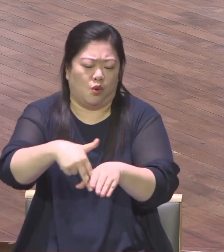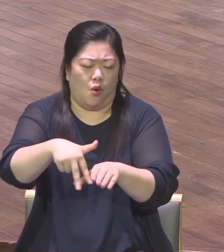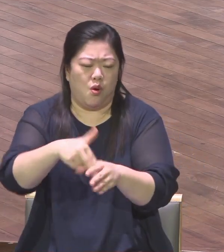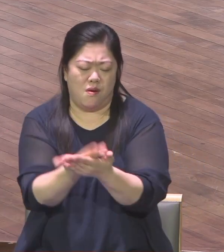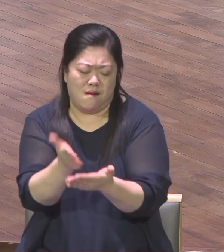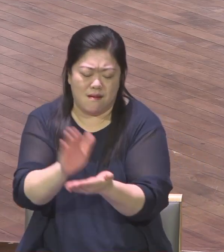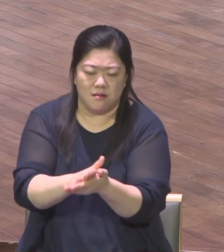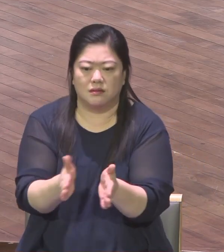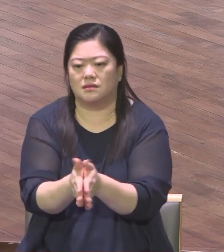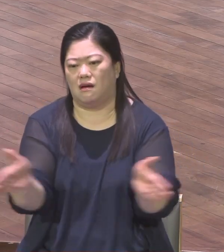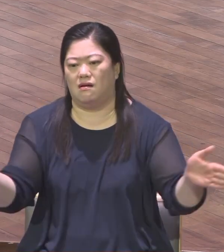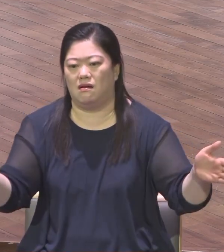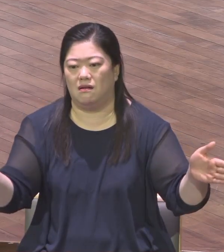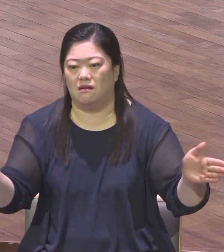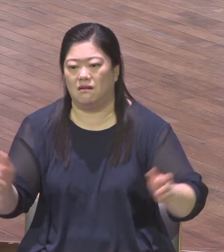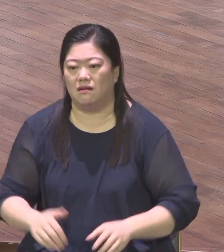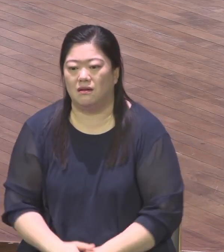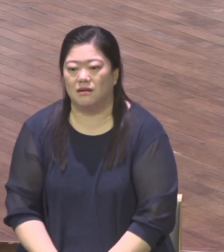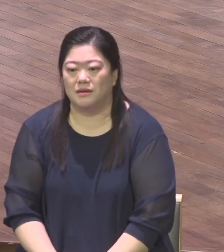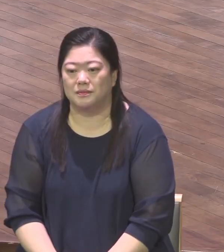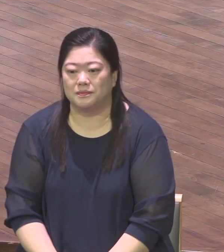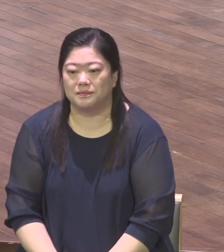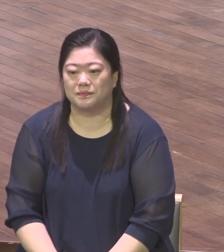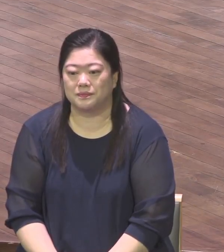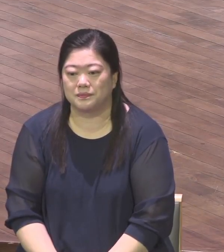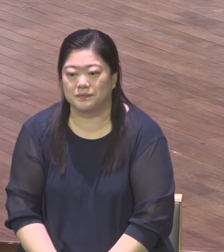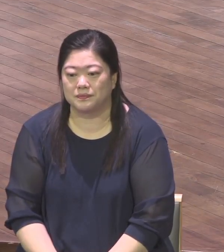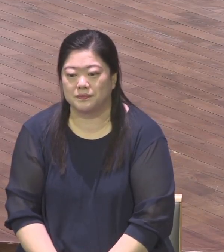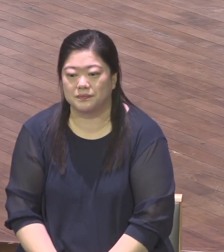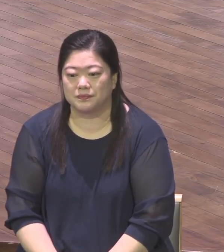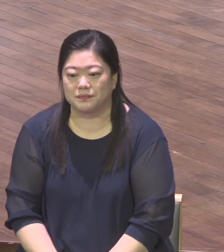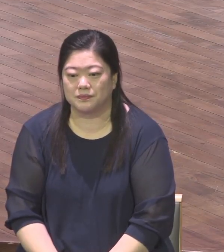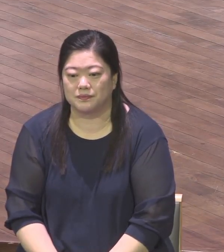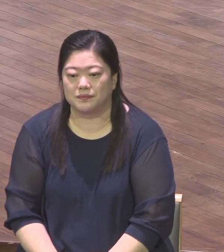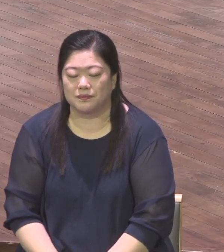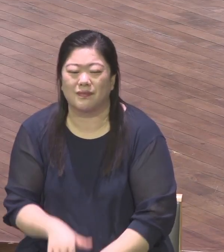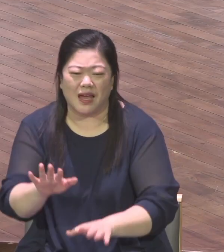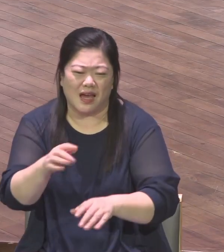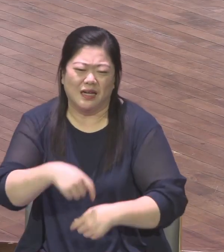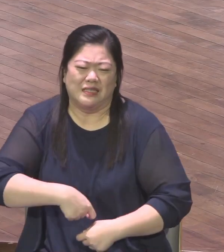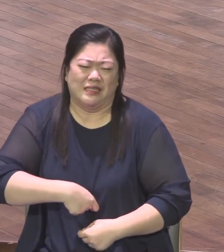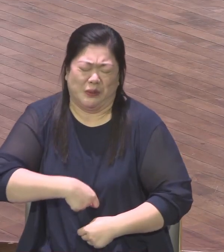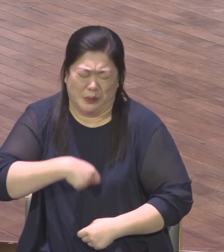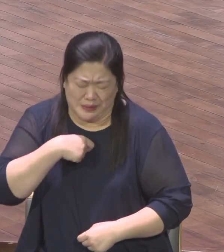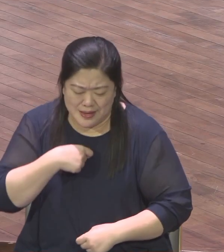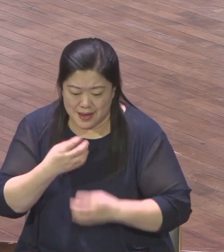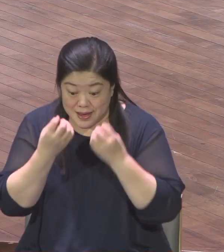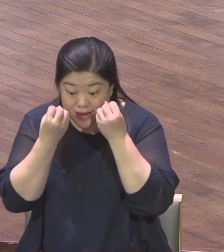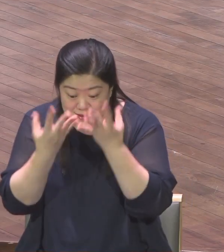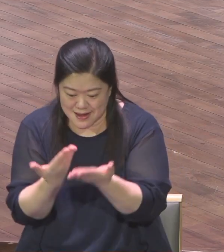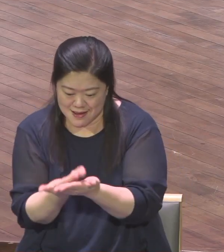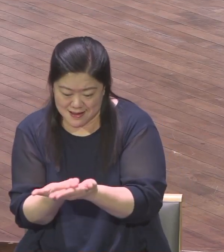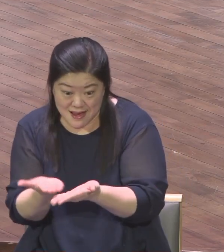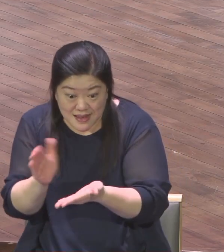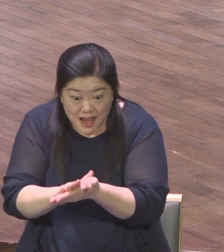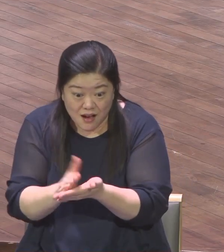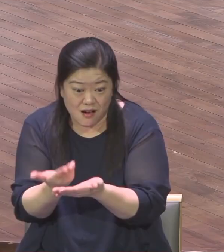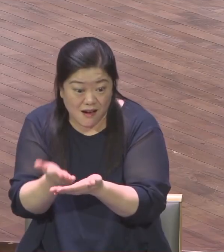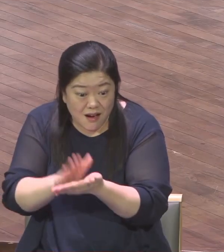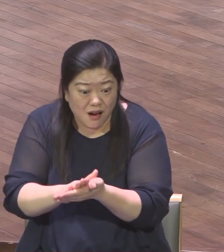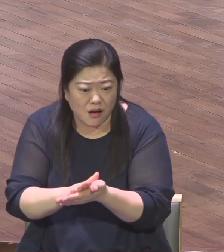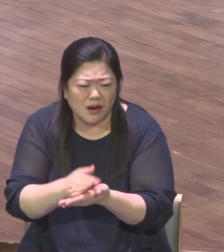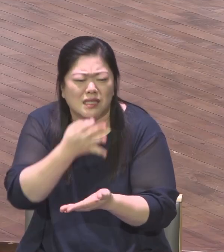사실 개혁을 하고 새로운 변화를 일으킬 때는 항상 뭐요? 새로운 변화는 성경 중심이 돼야